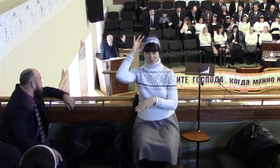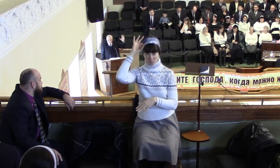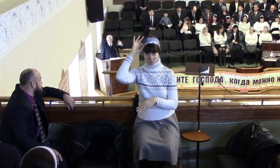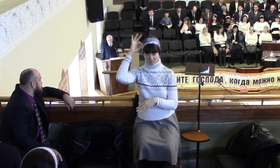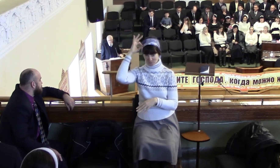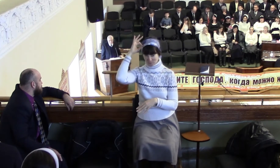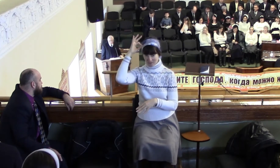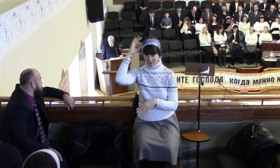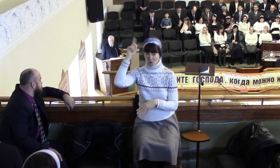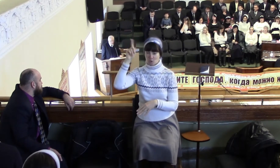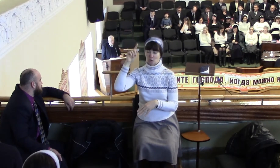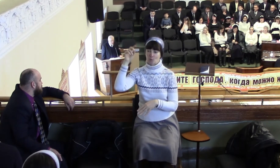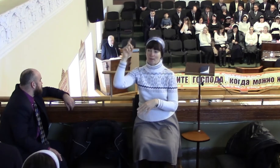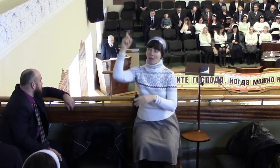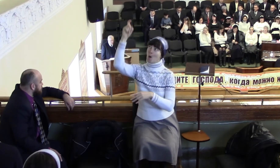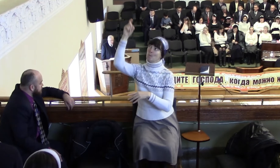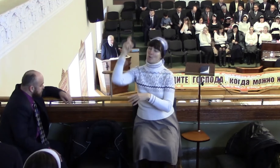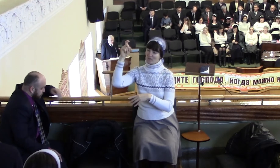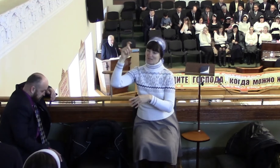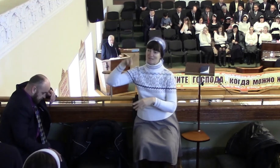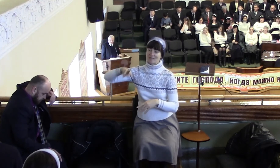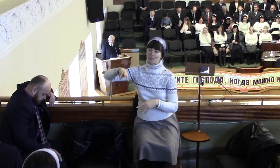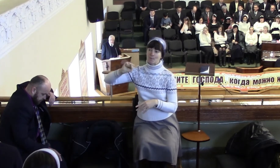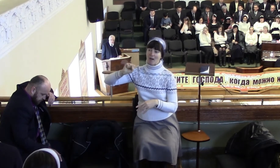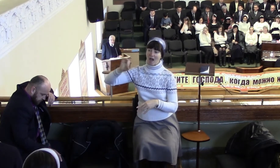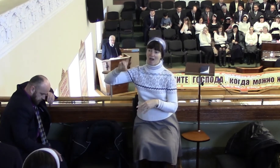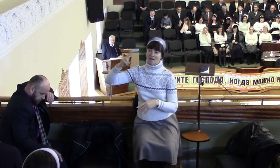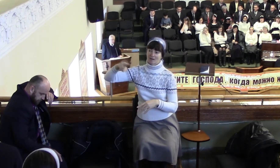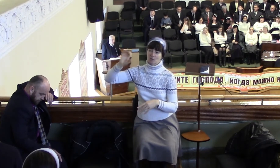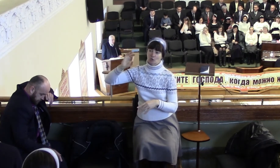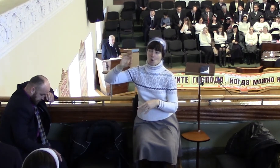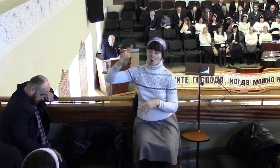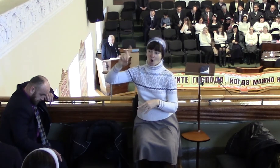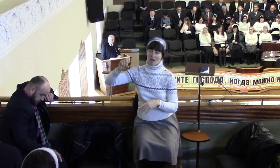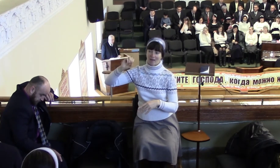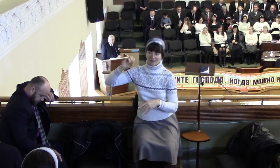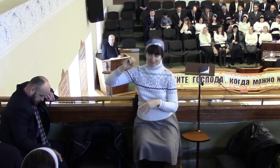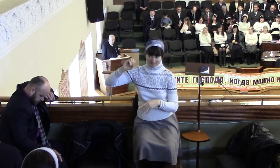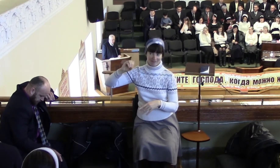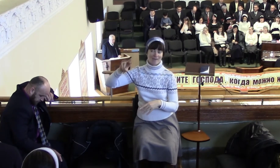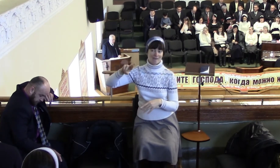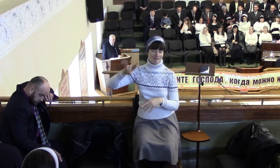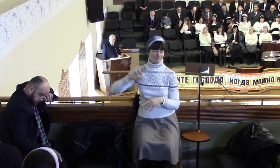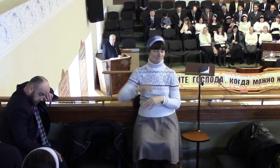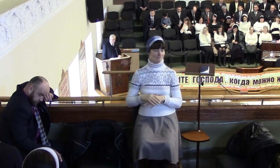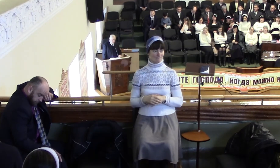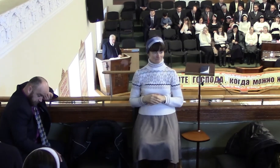и оказалось, это было для него. Точно так, братья и сестры, как сегодня мы вспоминаем.